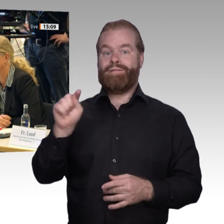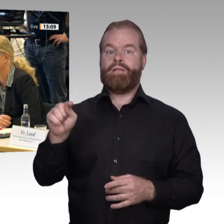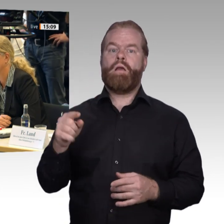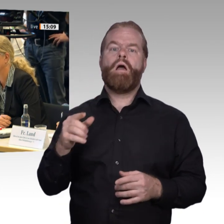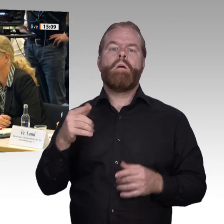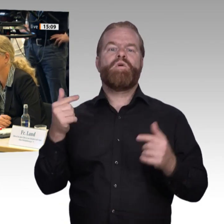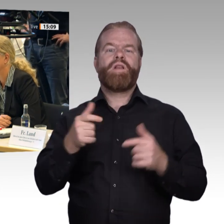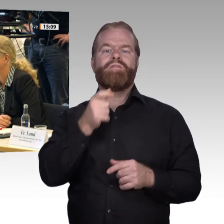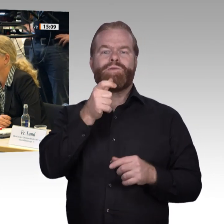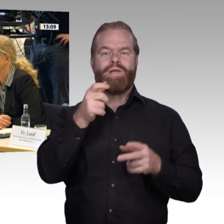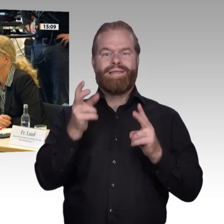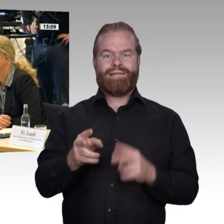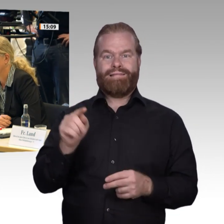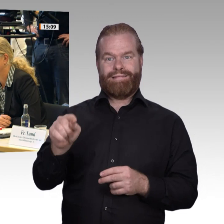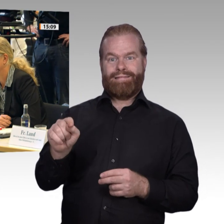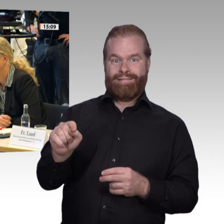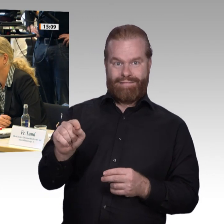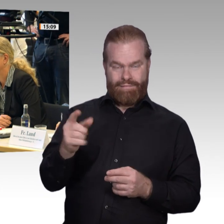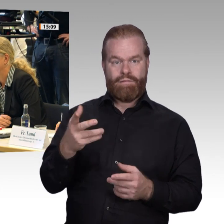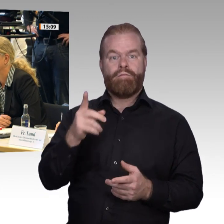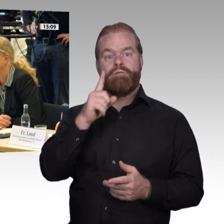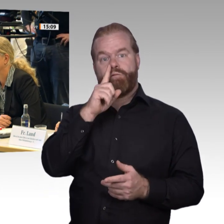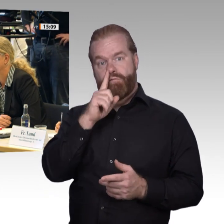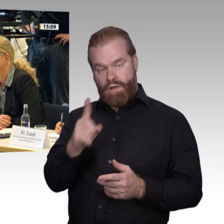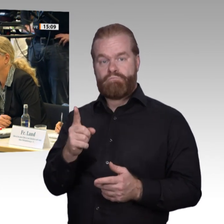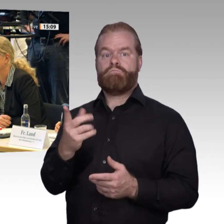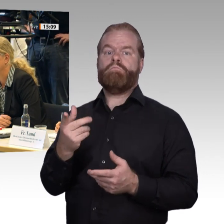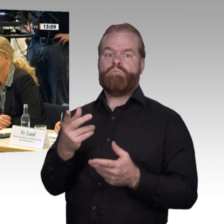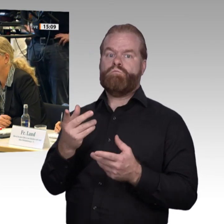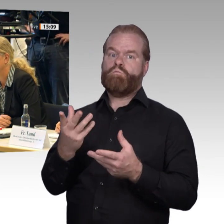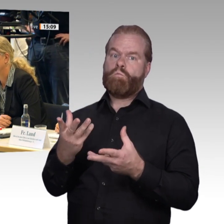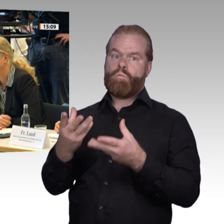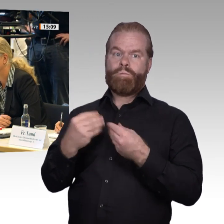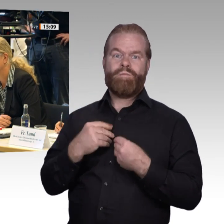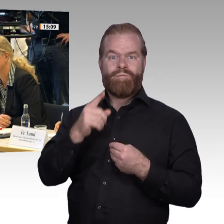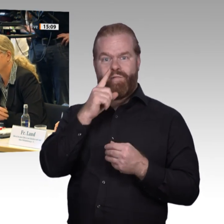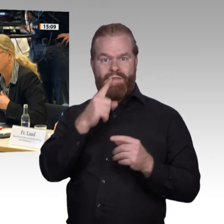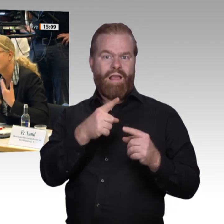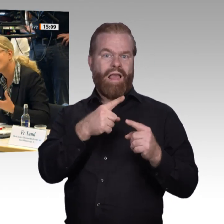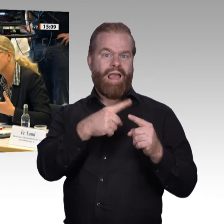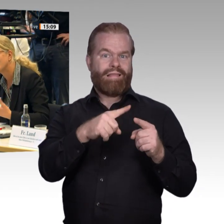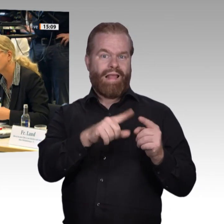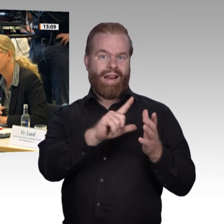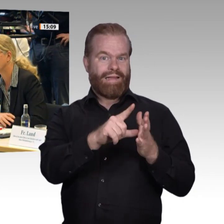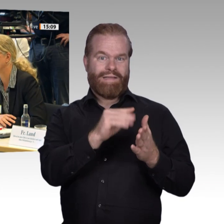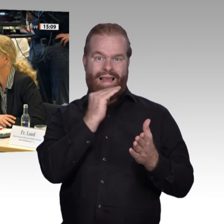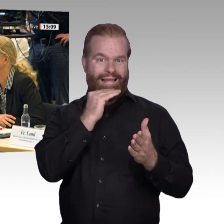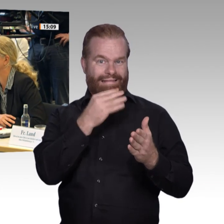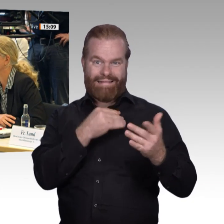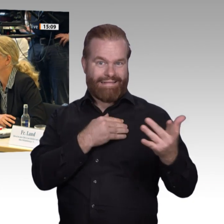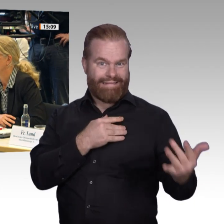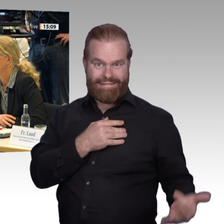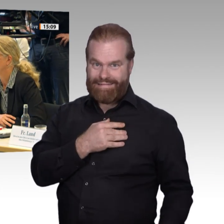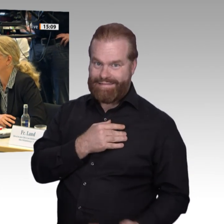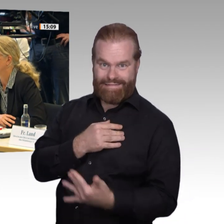teilstationären Pflegeleistungen nicht ausreichen. Insofern sehe ich eigentlich nicht, dass es da so eine gefühlte Sogwirkung